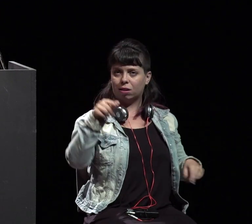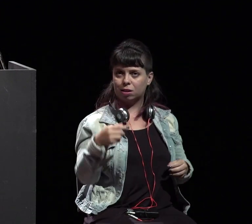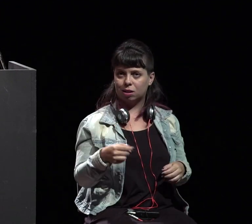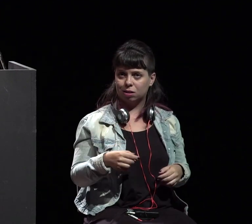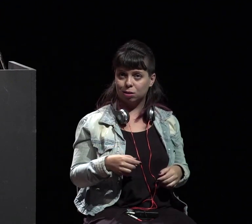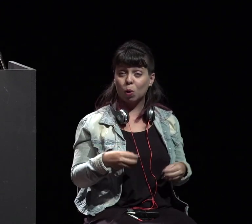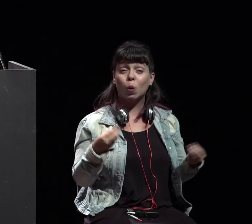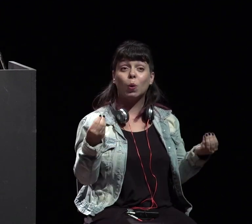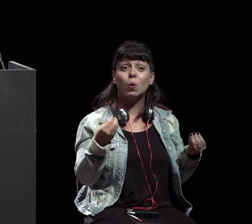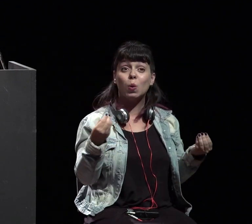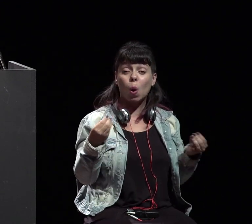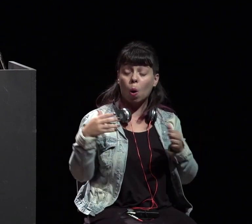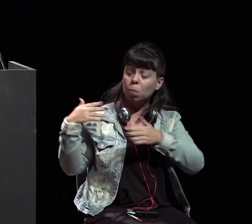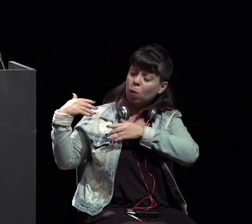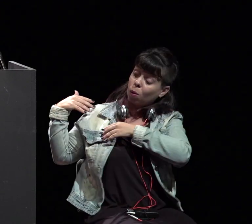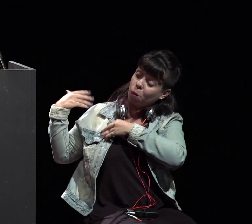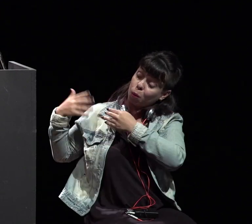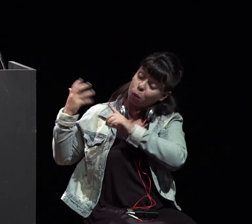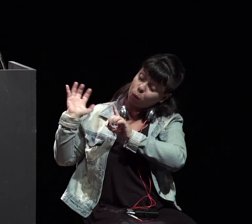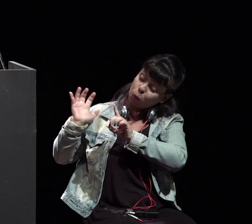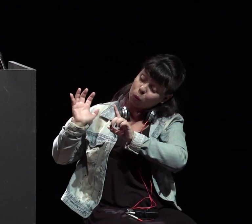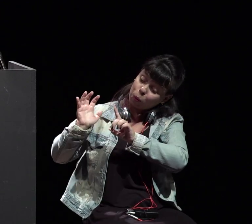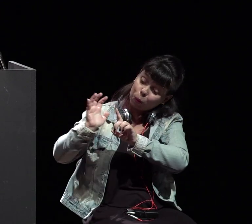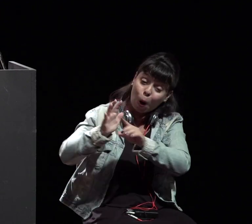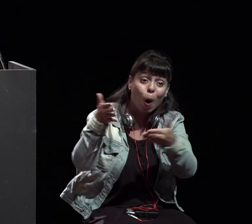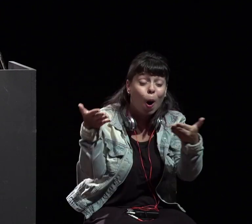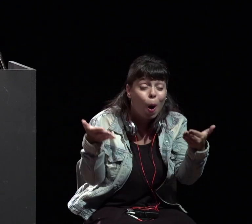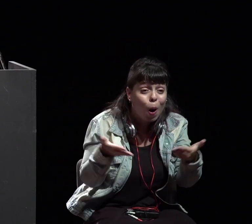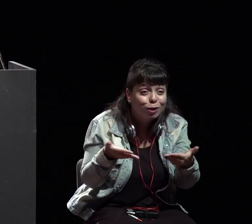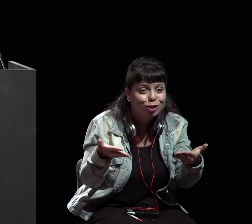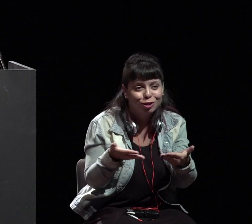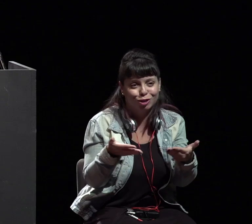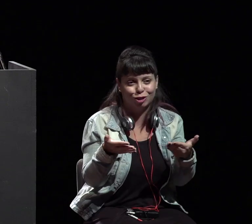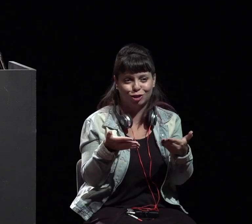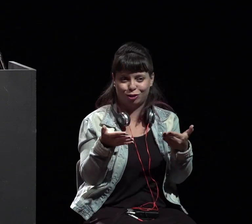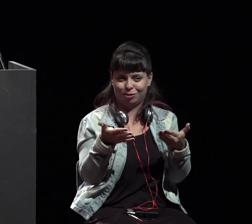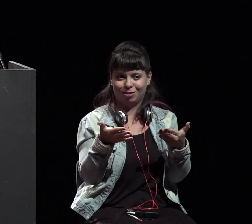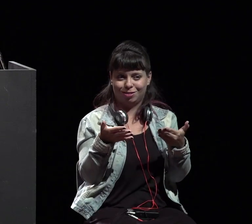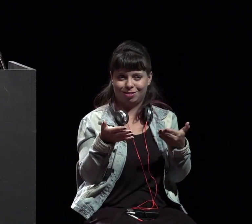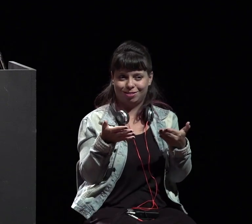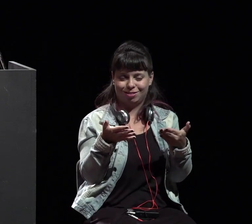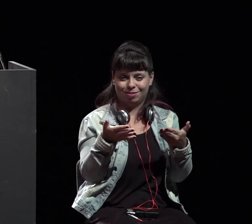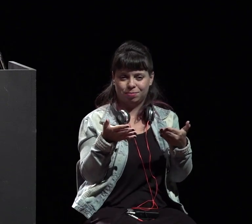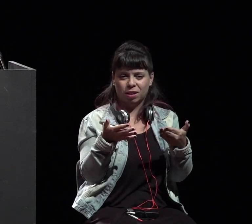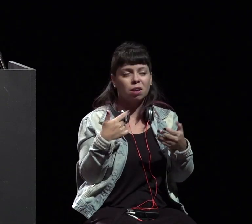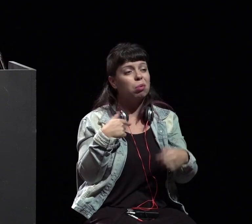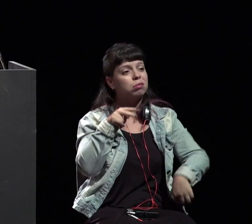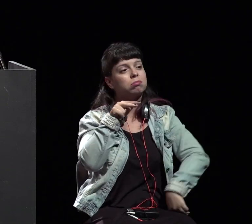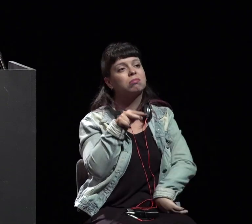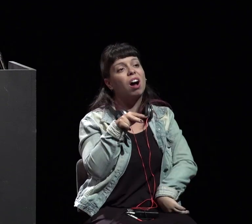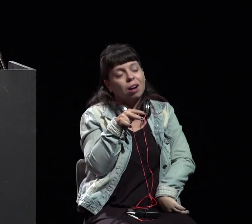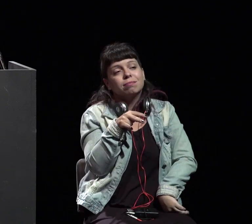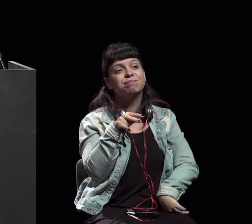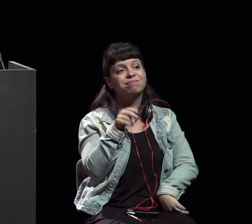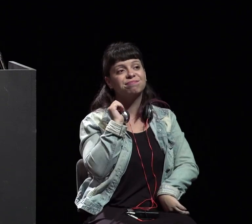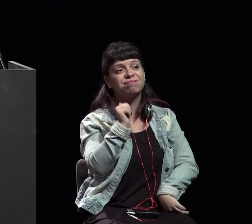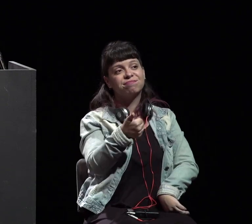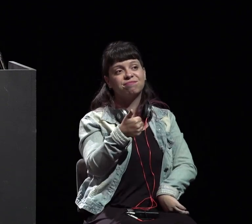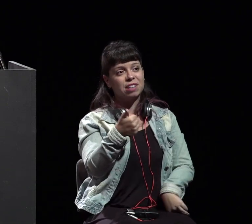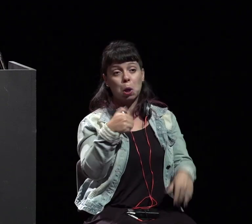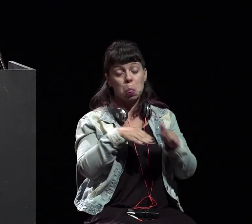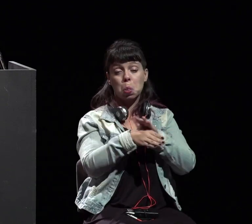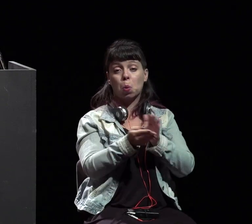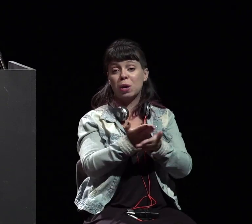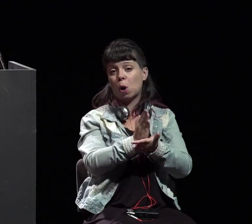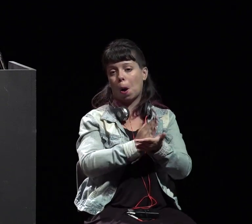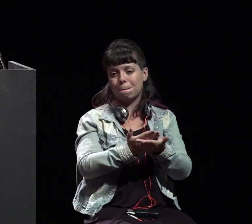a reverberação disso e como isso, de certa forma, não nos incomoda. Evidentemente que eu estou